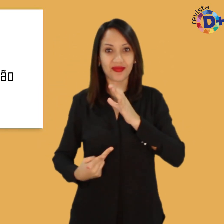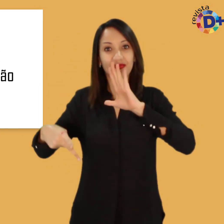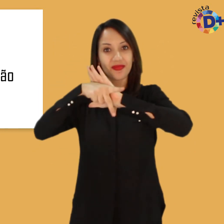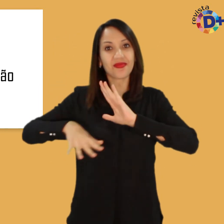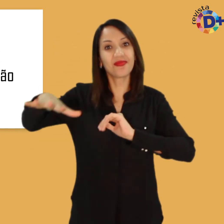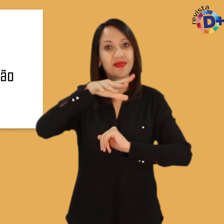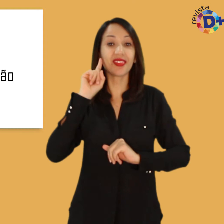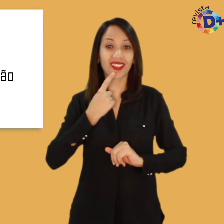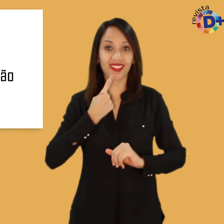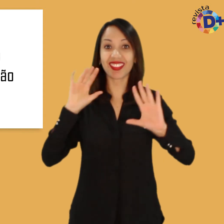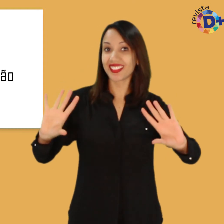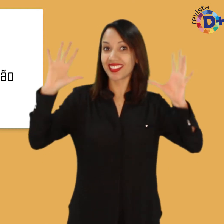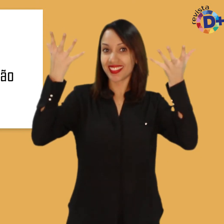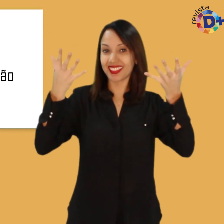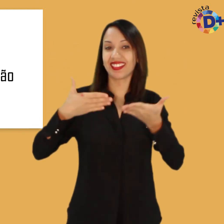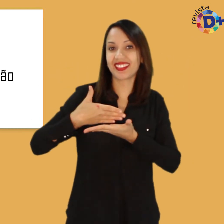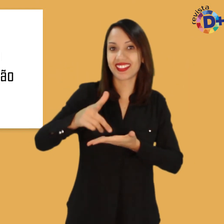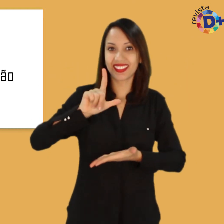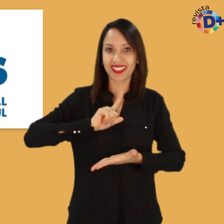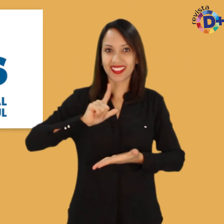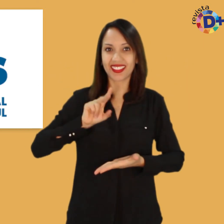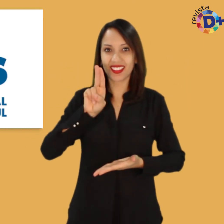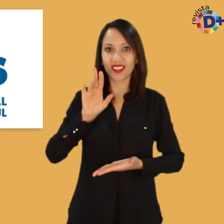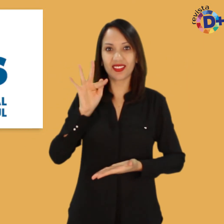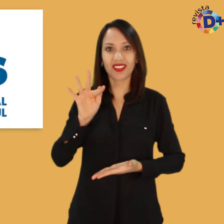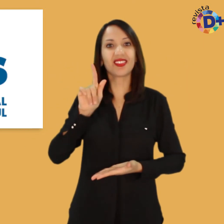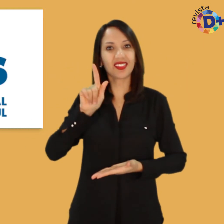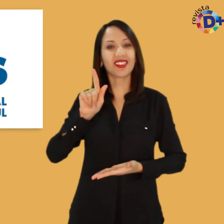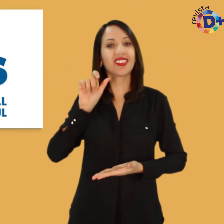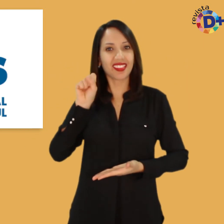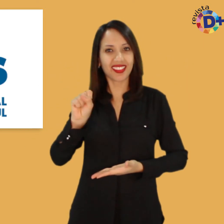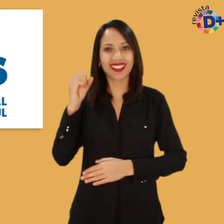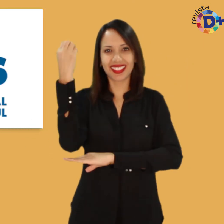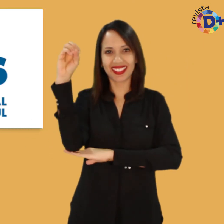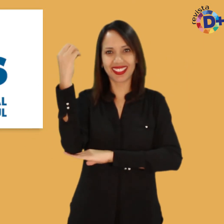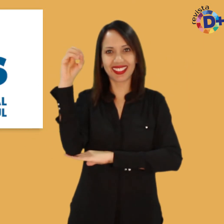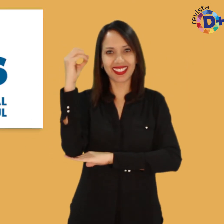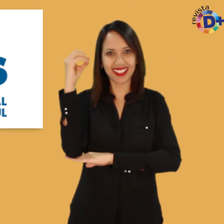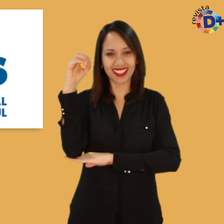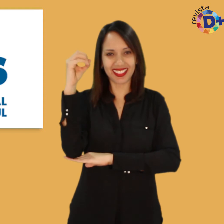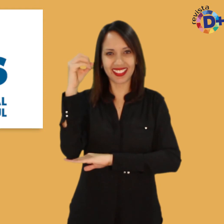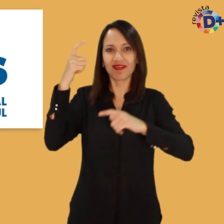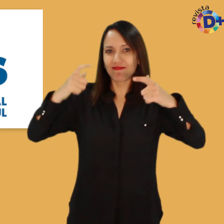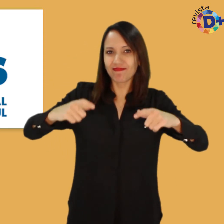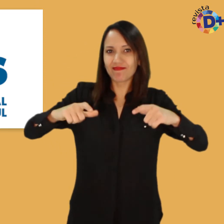O evento aconteceu na UFRGS, em Porto Alegre, de onde a comunidade